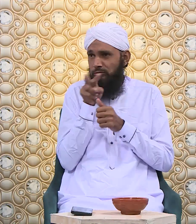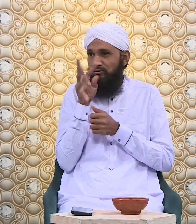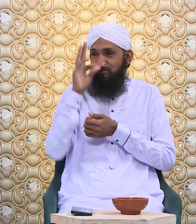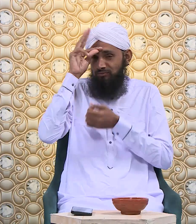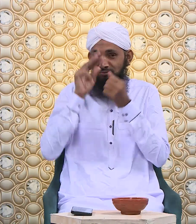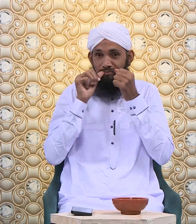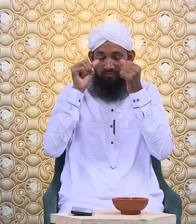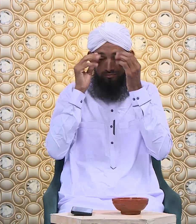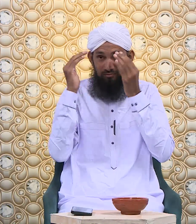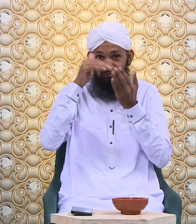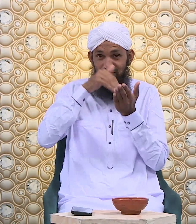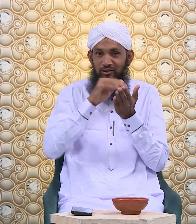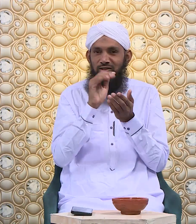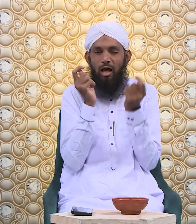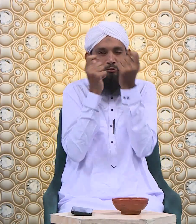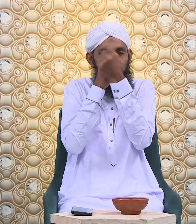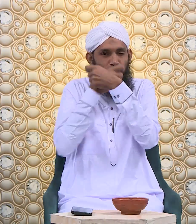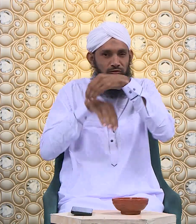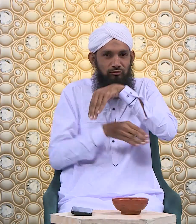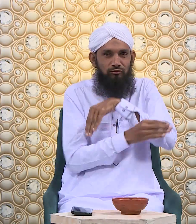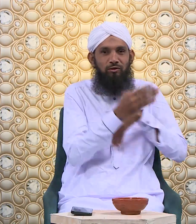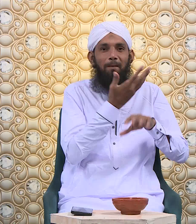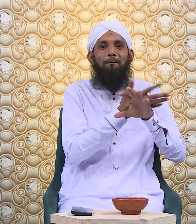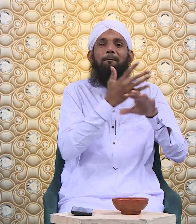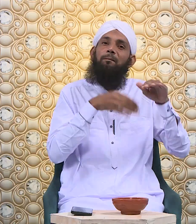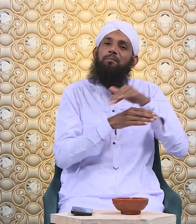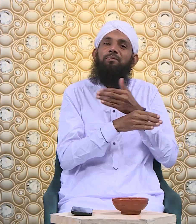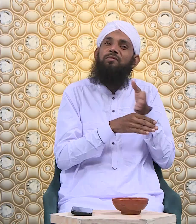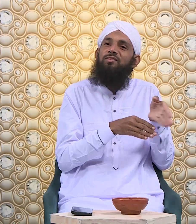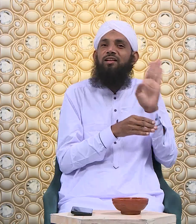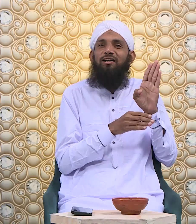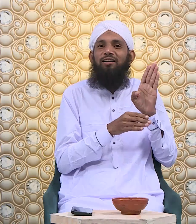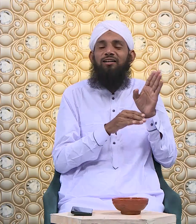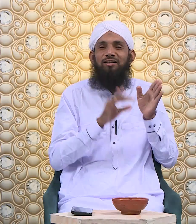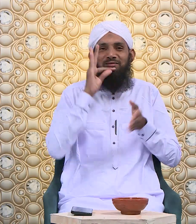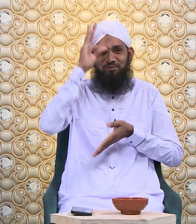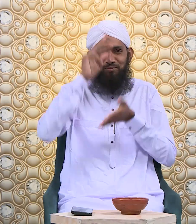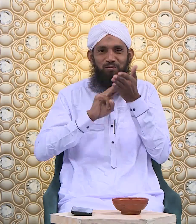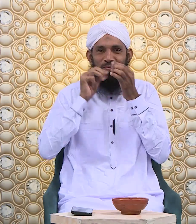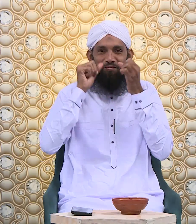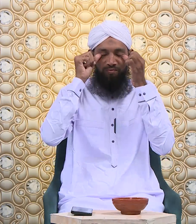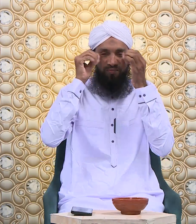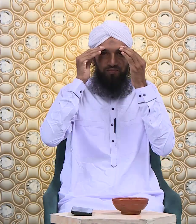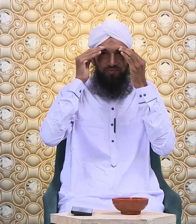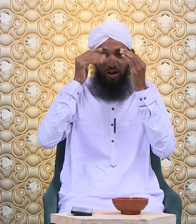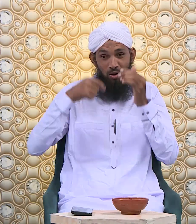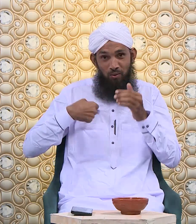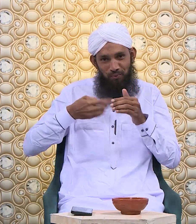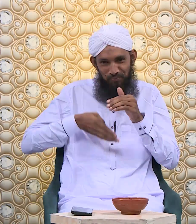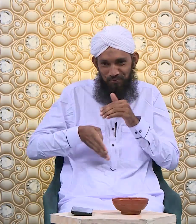پھر پتھروں میں چھپ گیا آپ صلی اللہ علیہ وآلہ وسلم حسنین کریمین رضی اللہ عنہما کے پاس تشریف